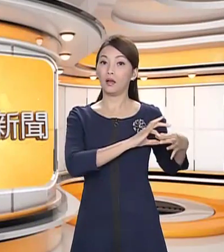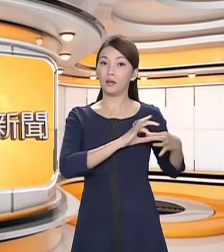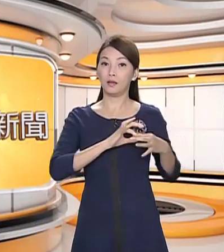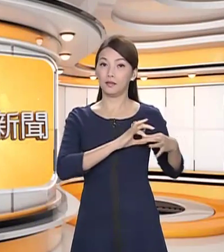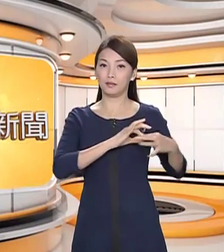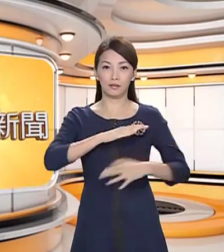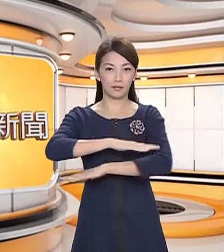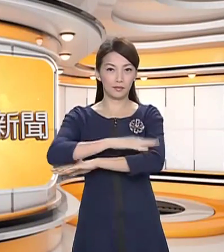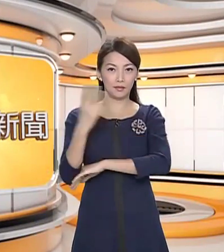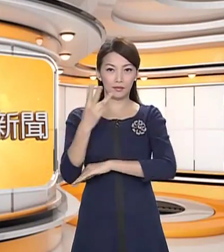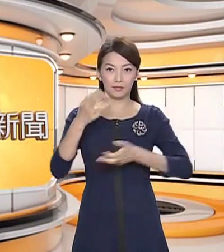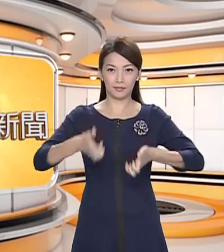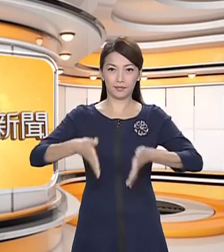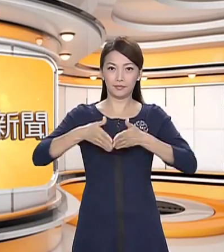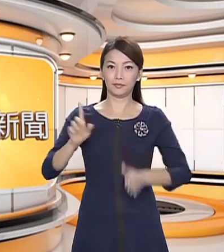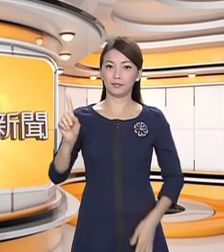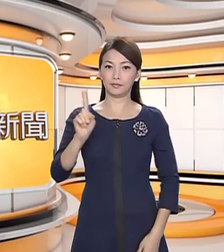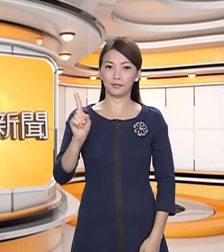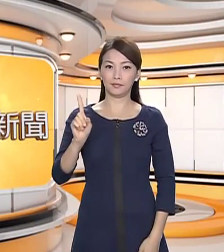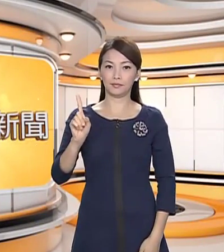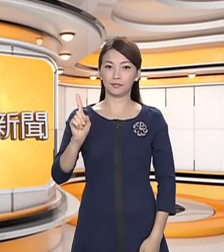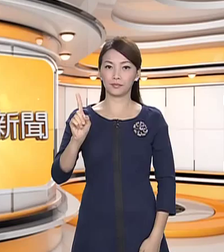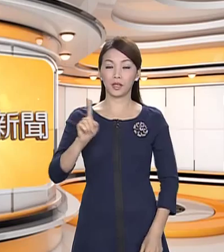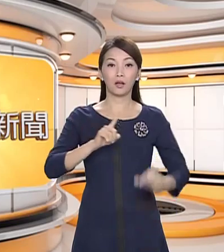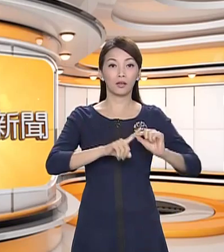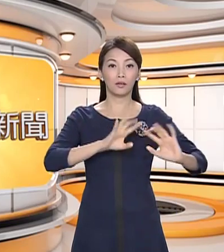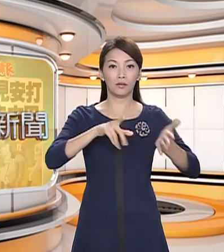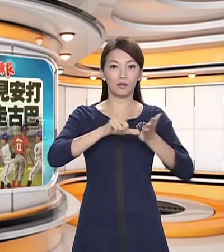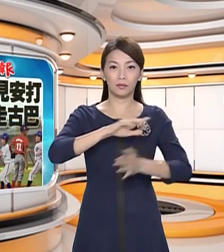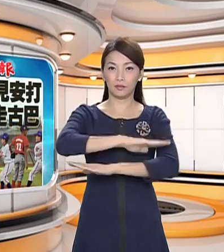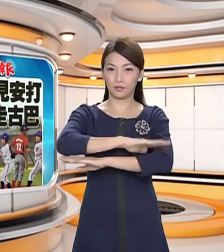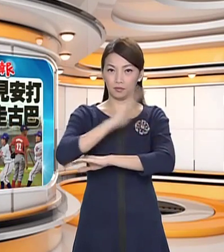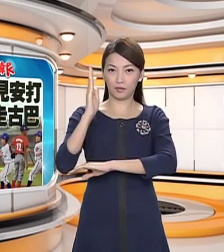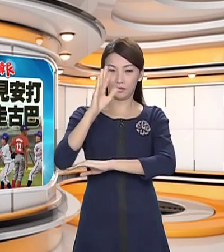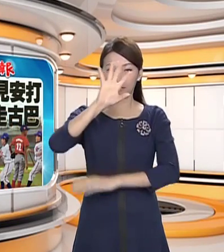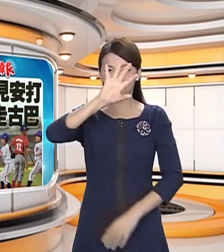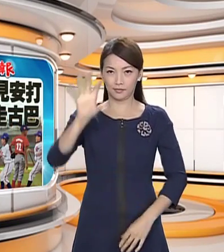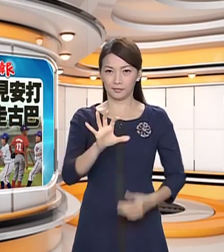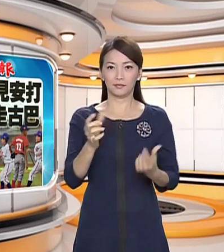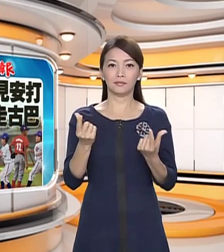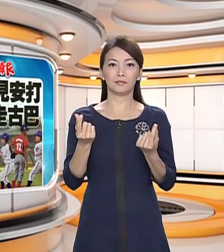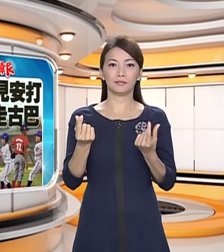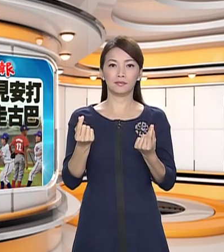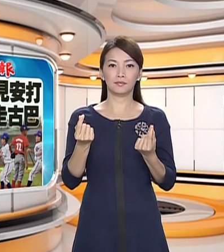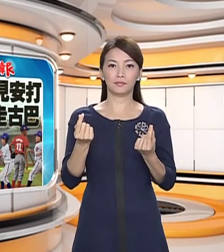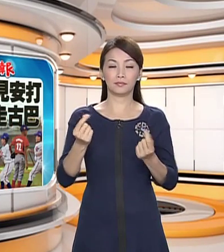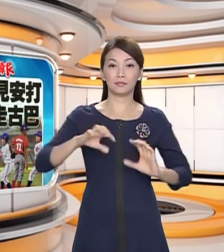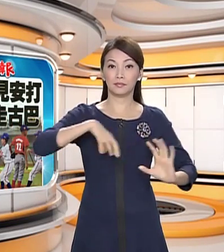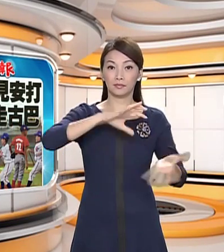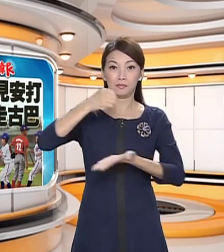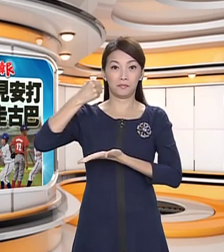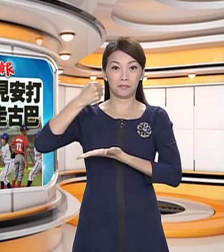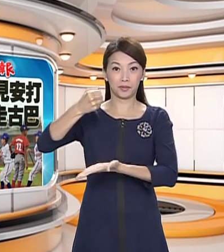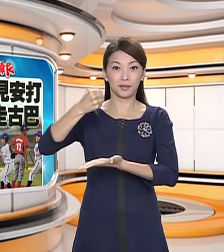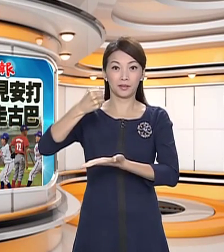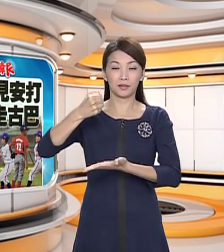来关心各大报的头条焦点。中国时报的头条也是世界杯少棒锦标